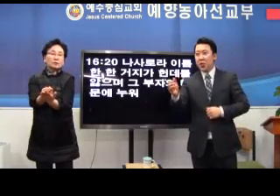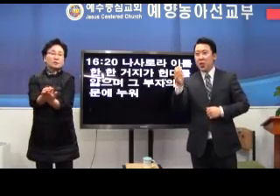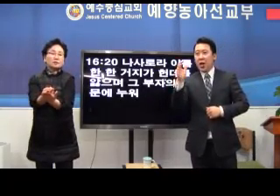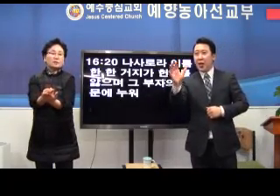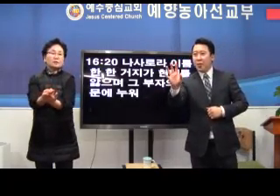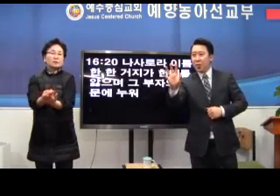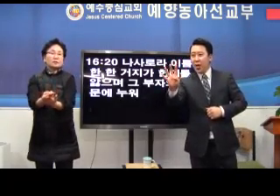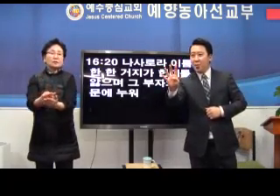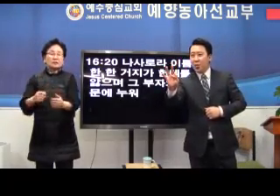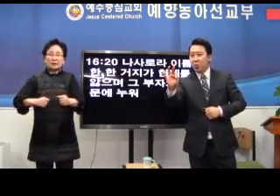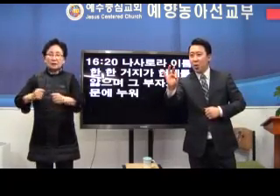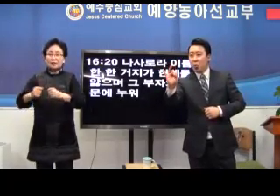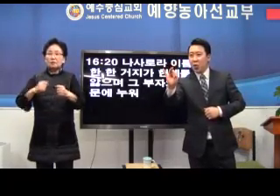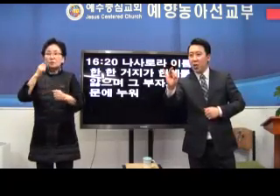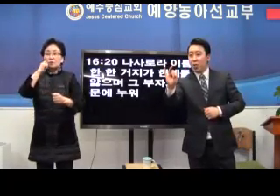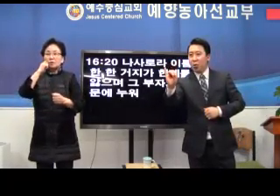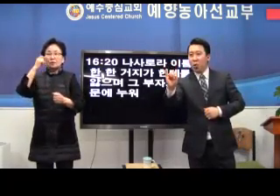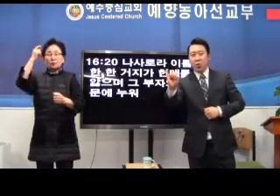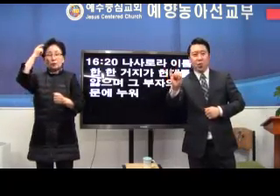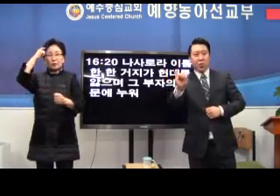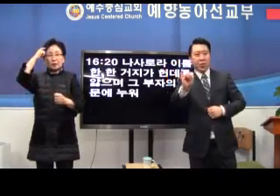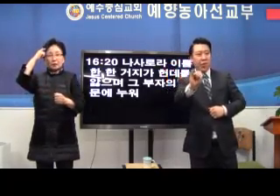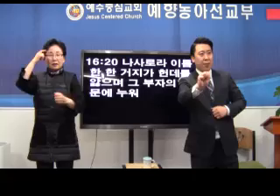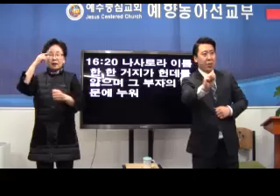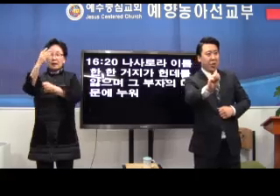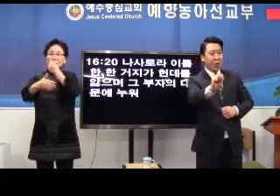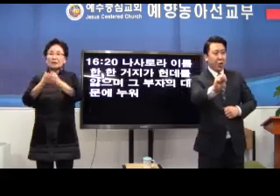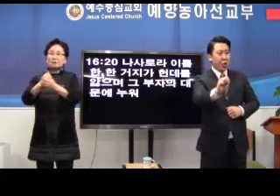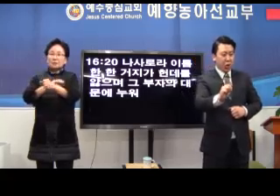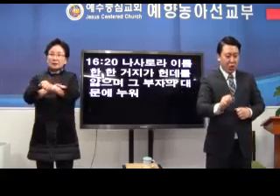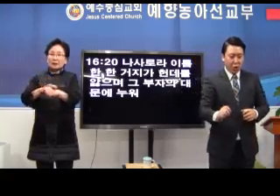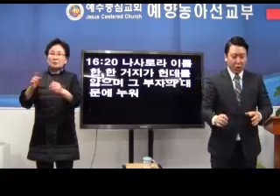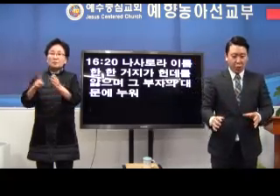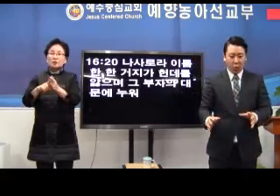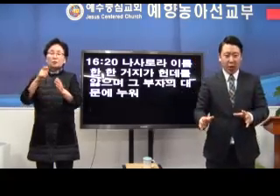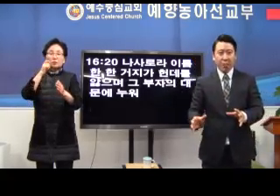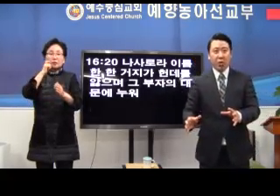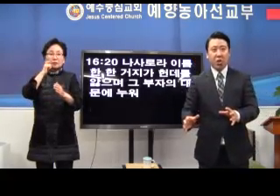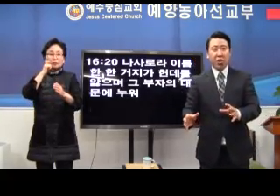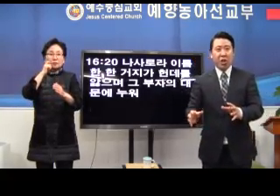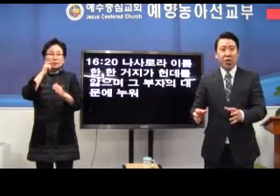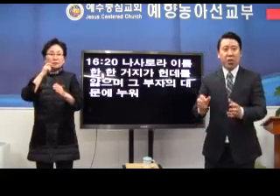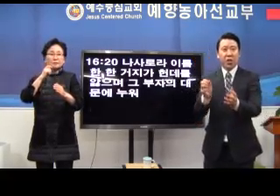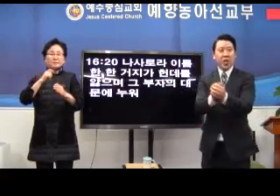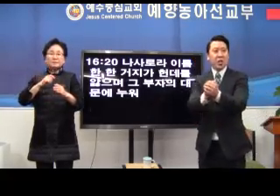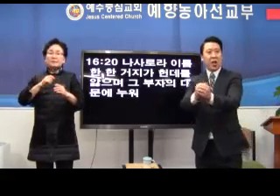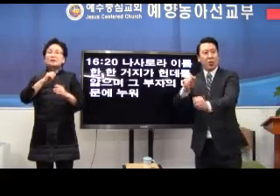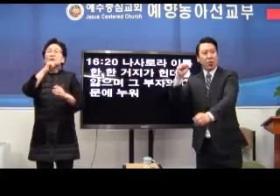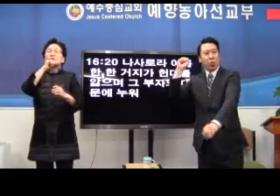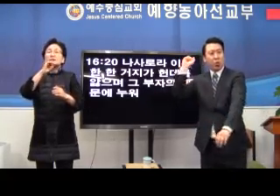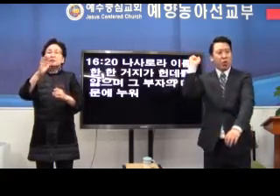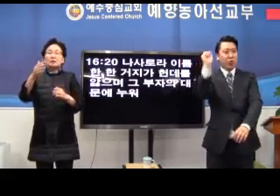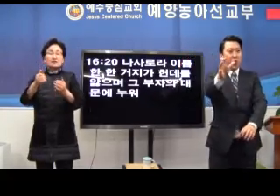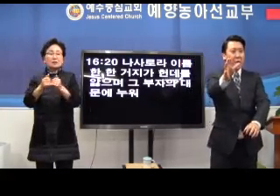이 하나님을 잘 믿지 못하고 죄인이고 거지고 이런 사람들이 길거리에 돌아다니면 이때 당시에는 사람들이 돌로 쳐 죽여.